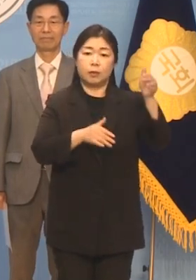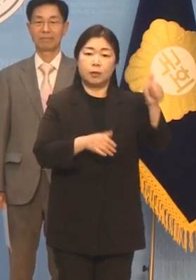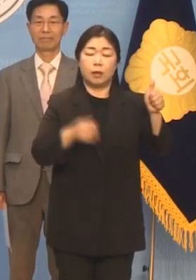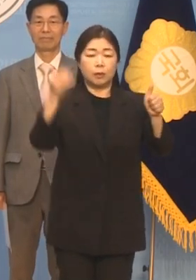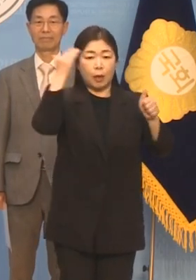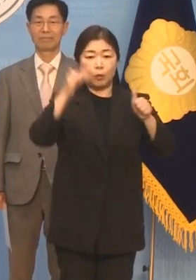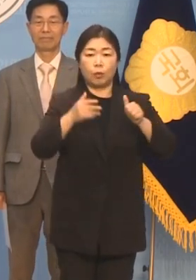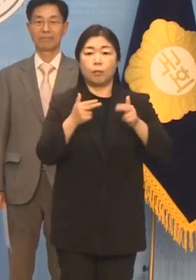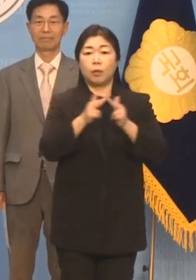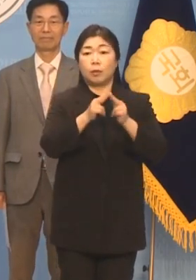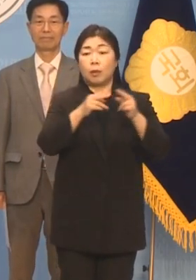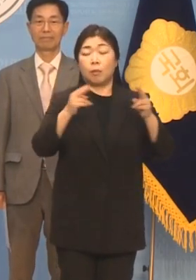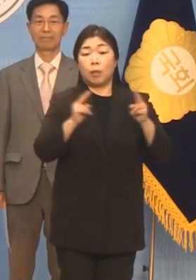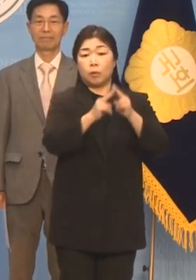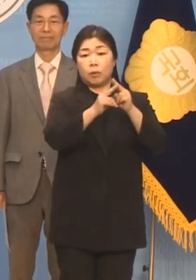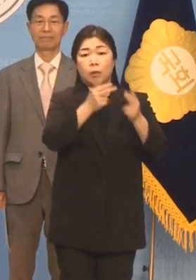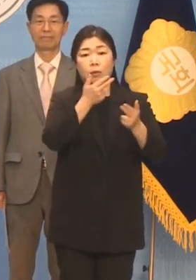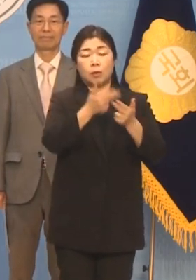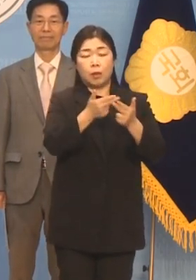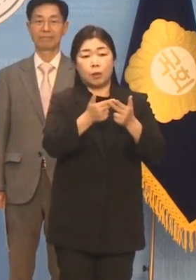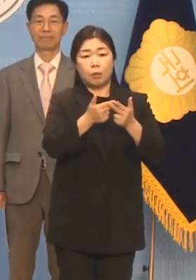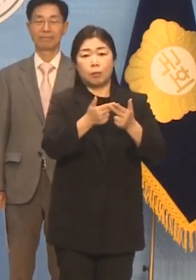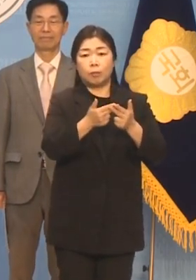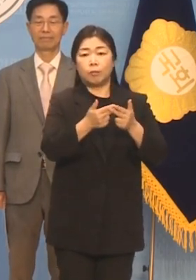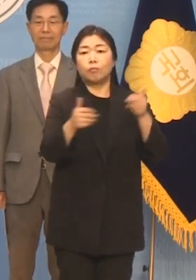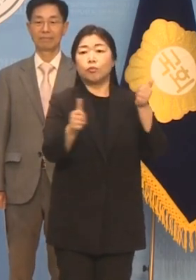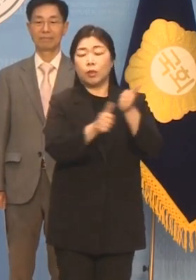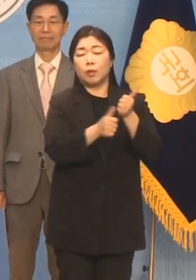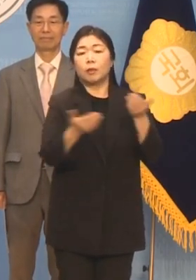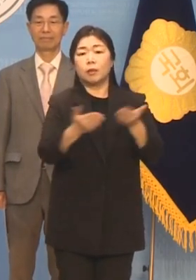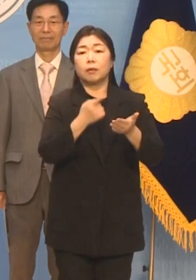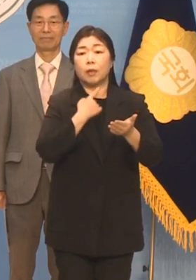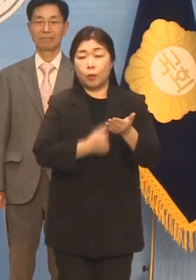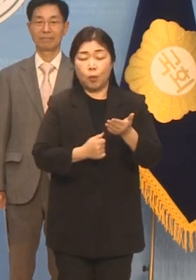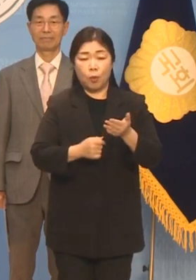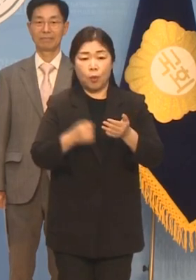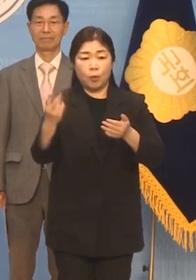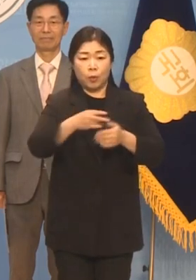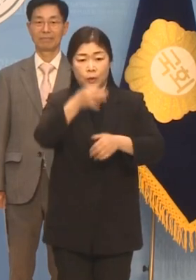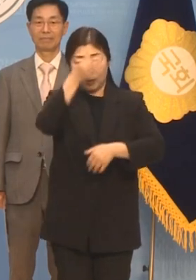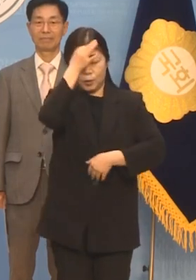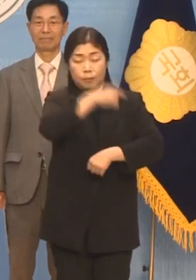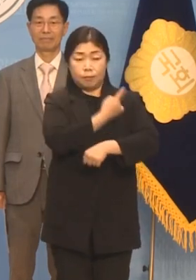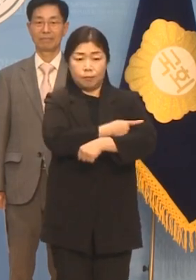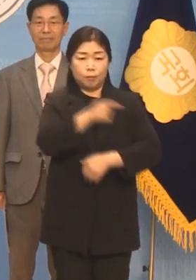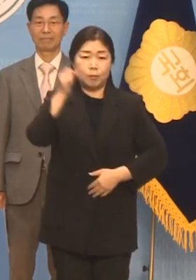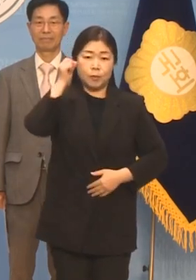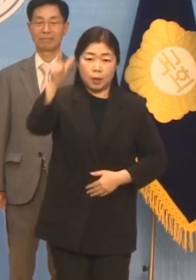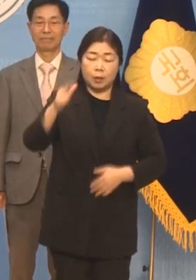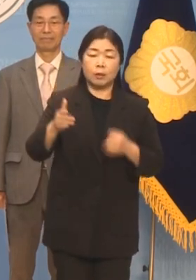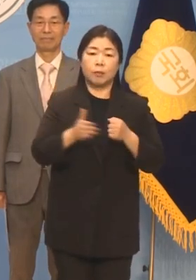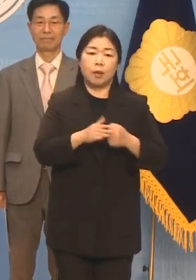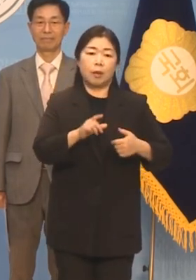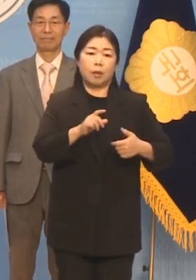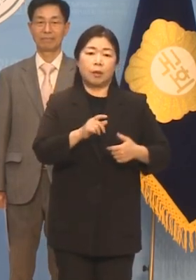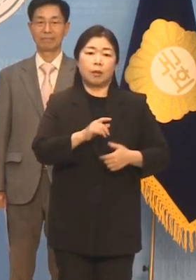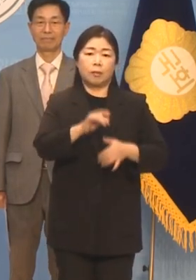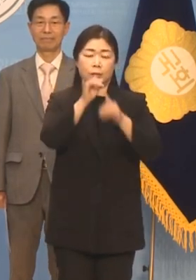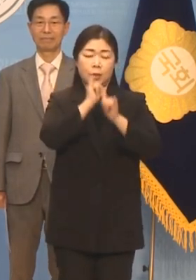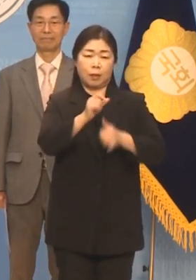한국반도체산업협회 부회장직을 역임하셨고 탁월한 역량으로 홍조근정 훈장을